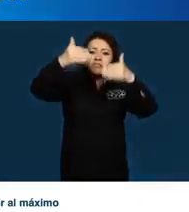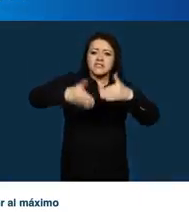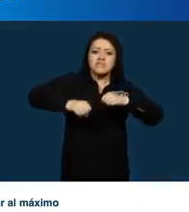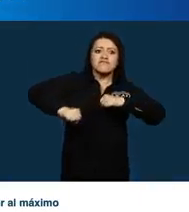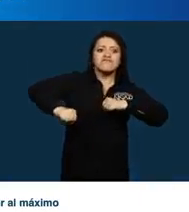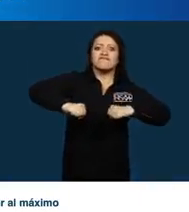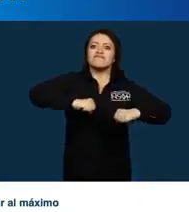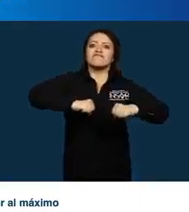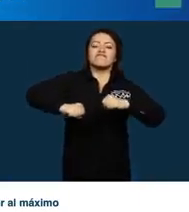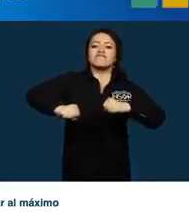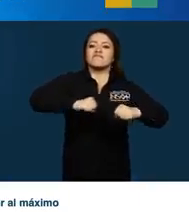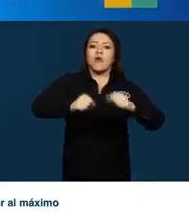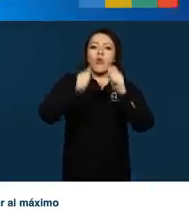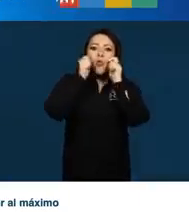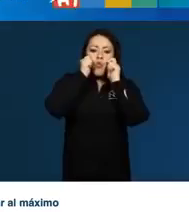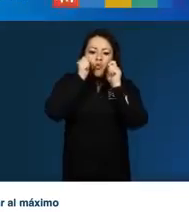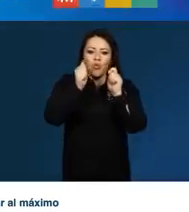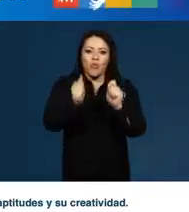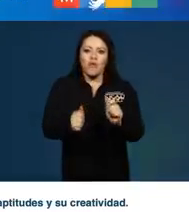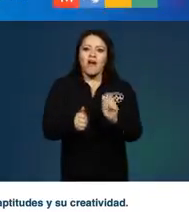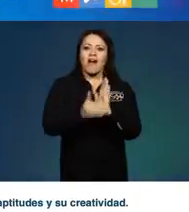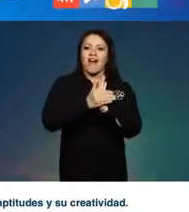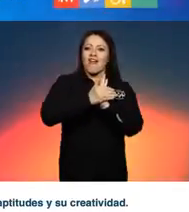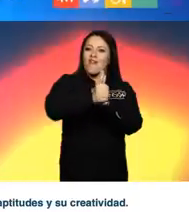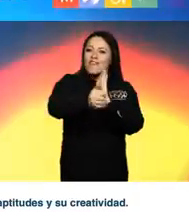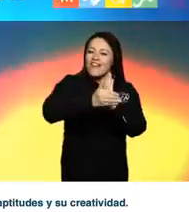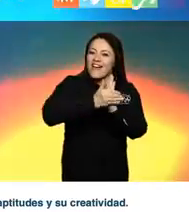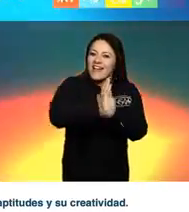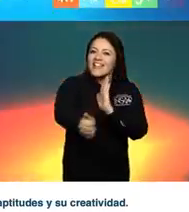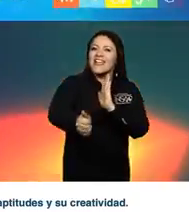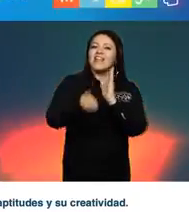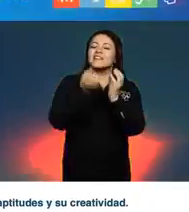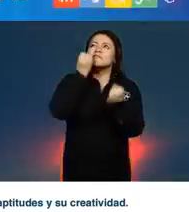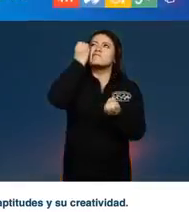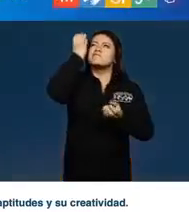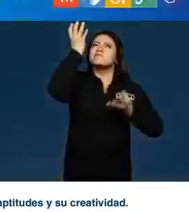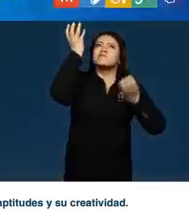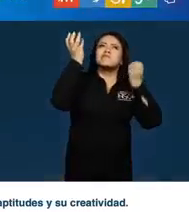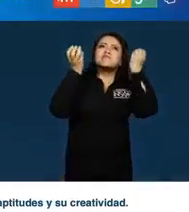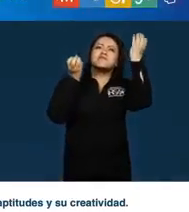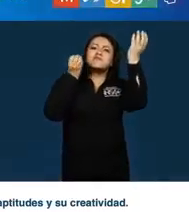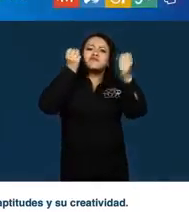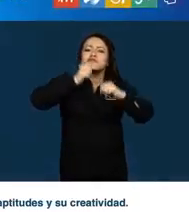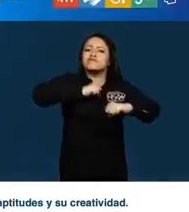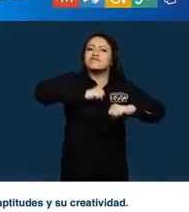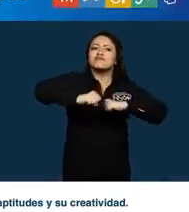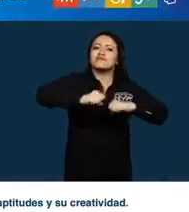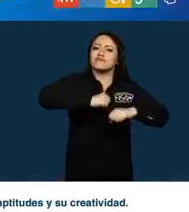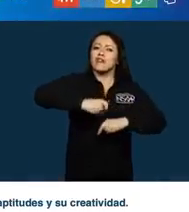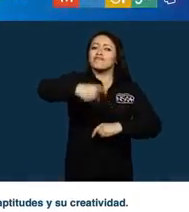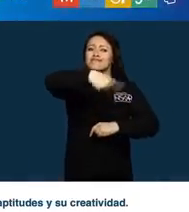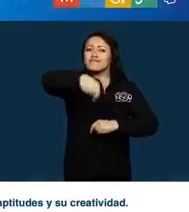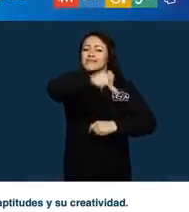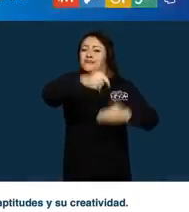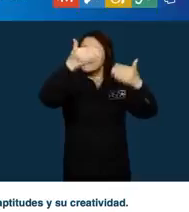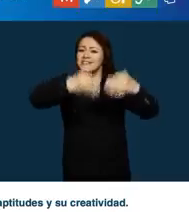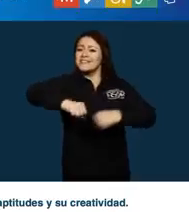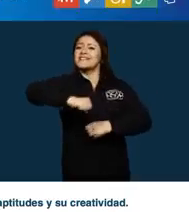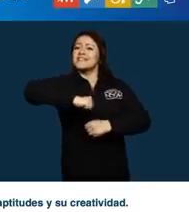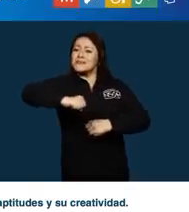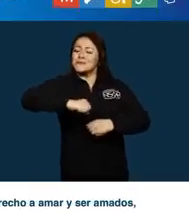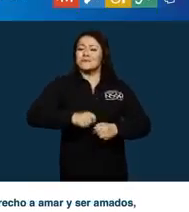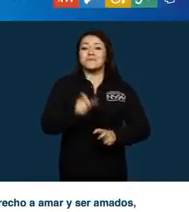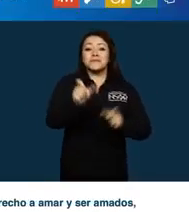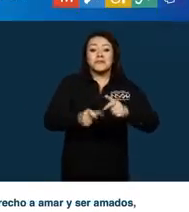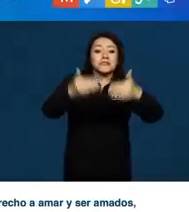permita desarrollar al máximo su potencial humano, sus talentos, sus aptitudes y su creatividad.